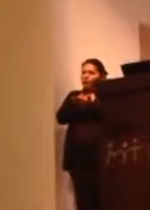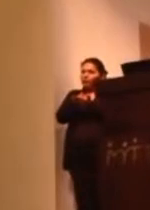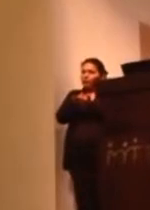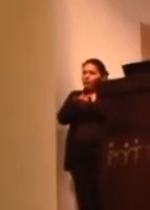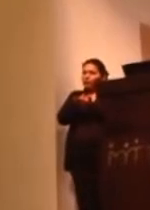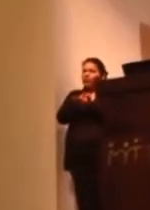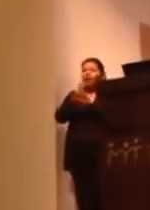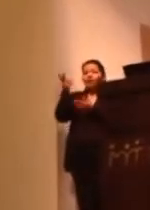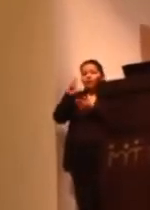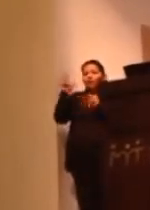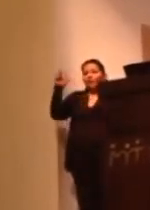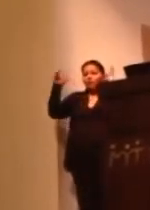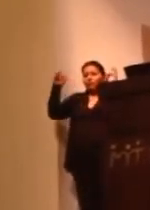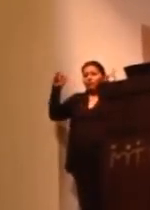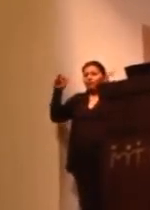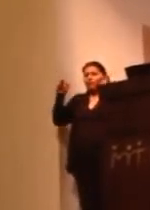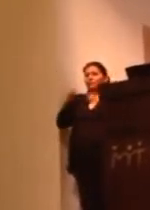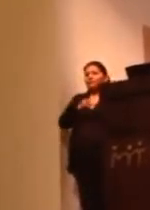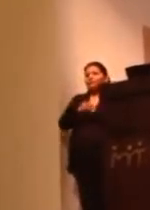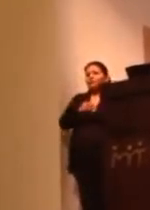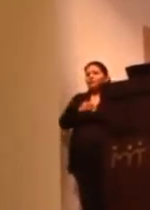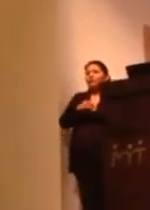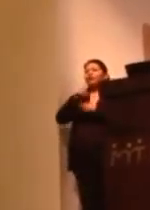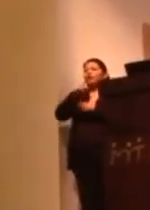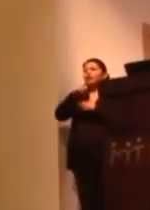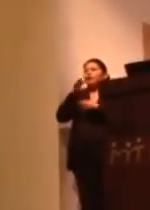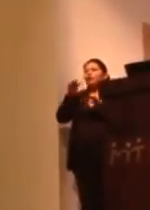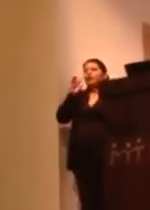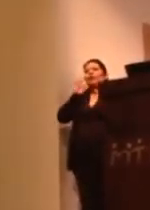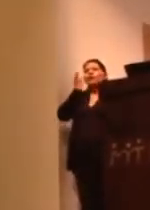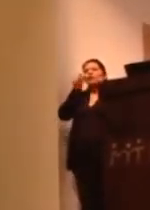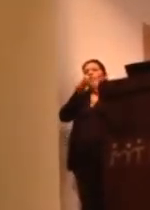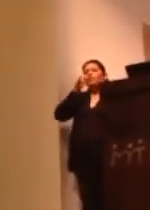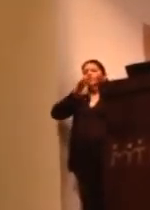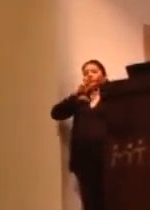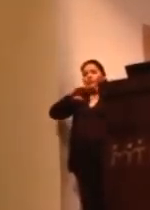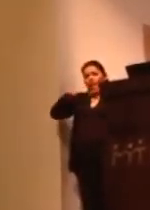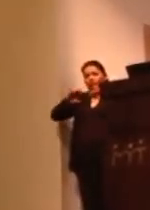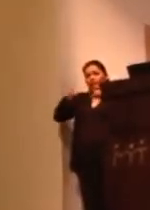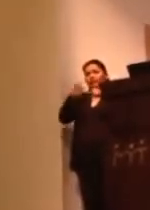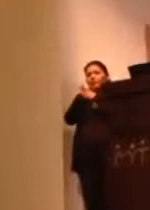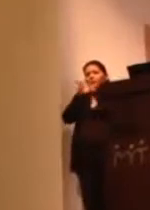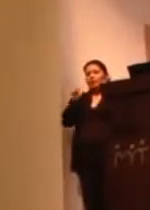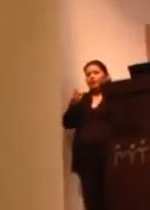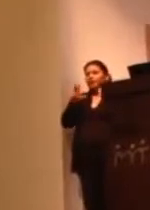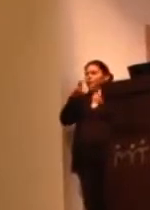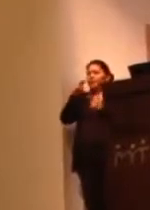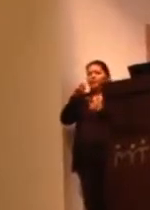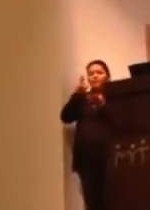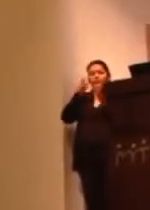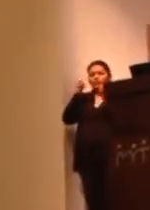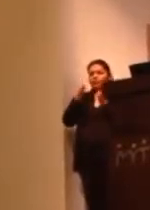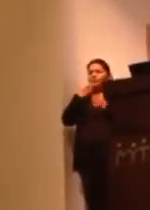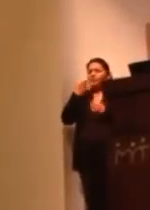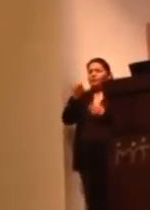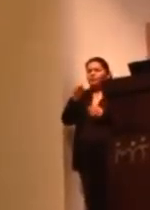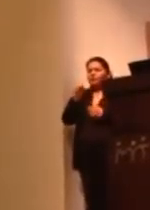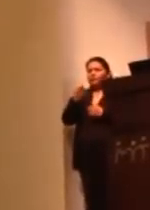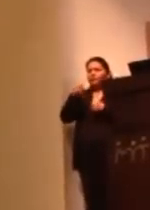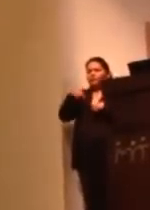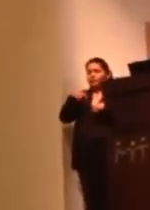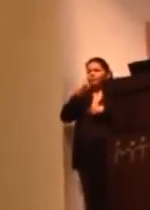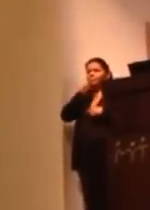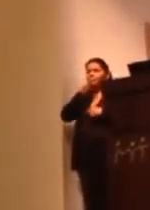Cuando el tema básico es de que la estrategia pedagógica o la estrategia didáctica no es la correcta. Los niños de